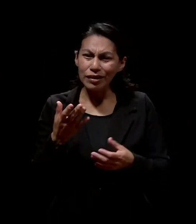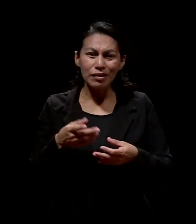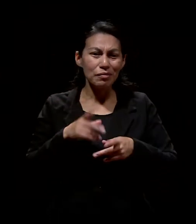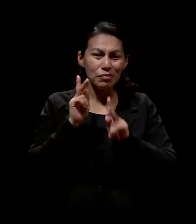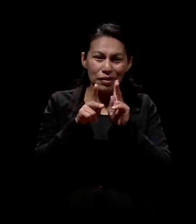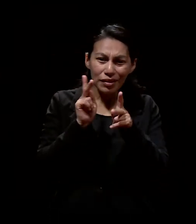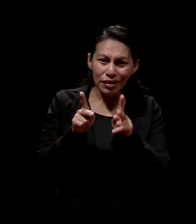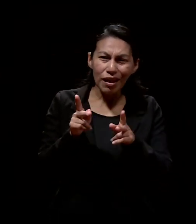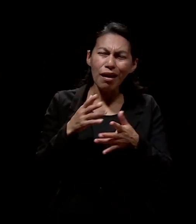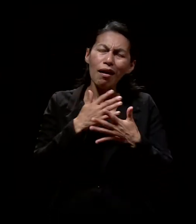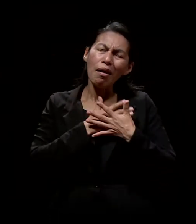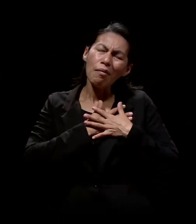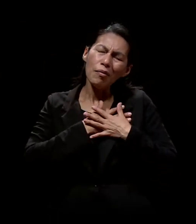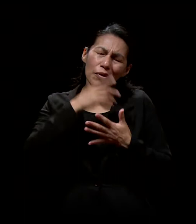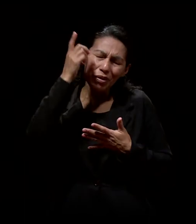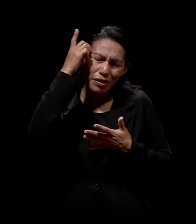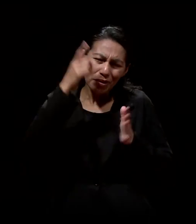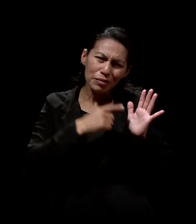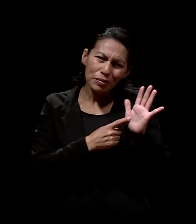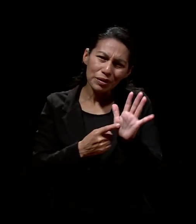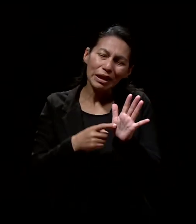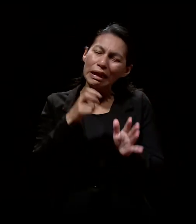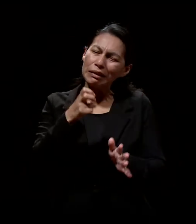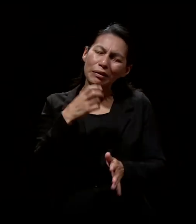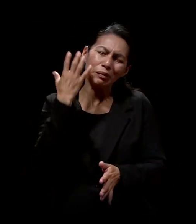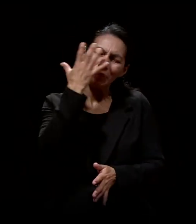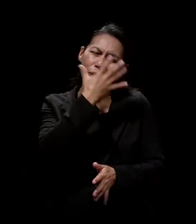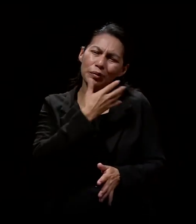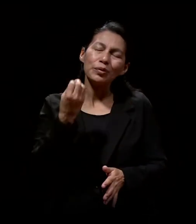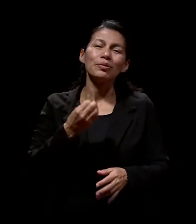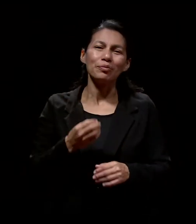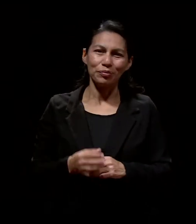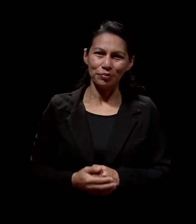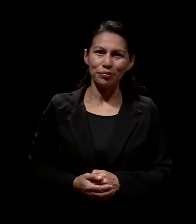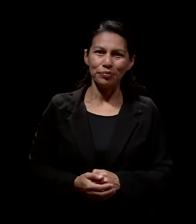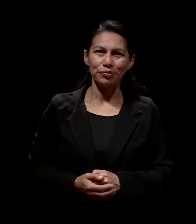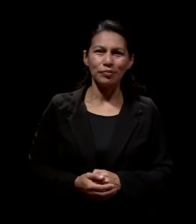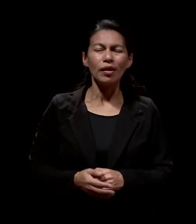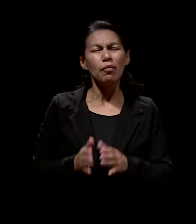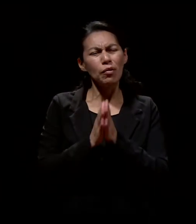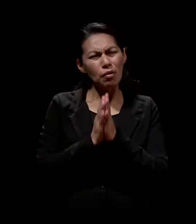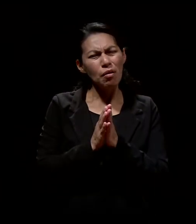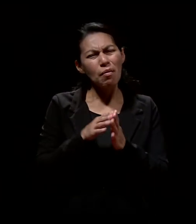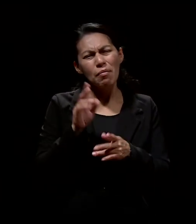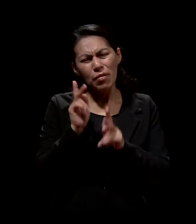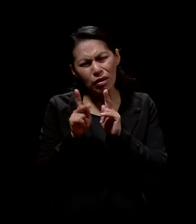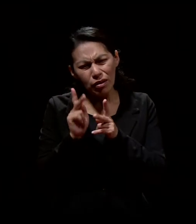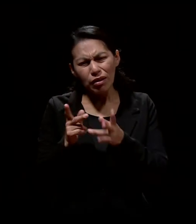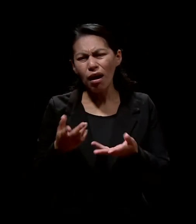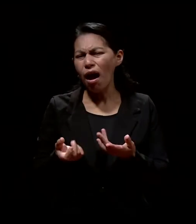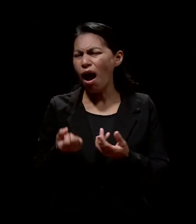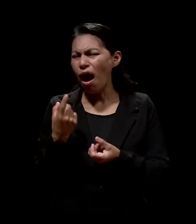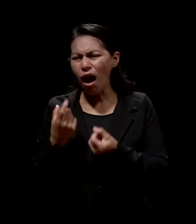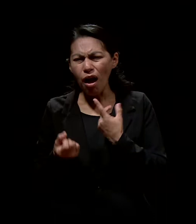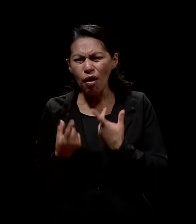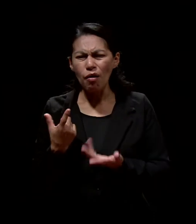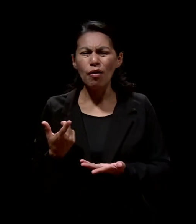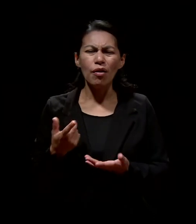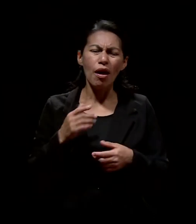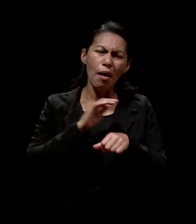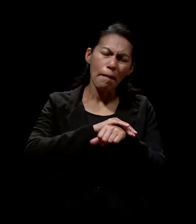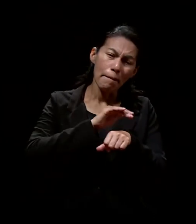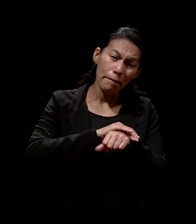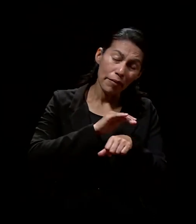un privilegio poder estar aquí con ustedes y Amén. Poder compartir el amor de Dios. Cuéntanos algo de ti, Gaby, para que nuestros